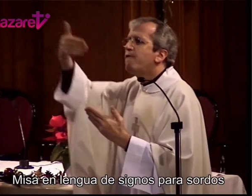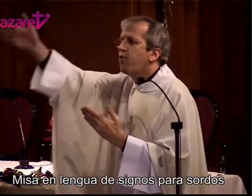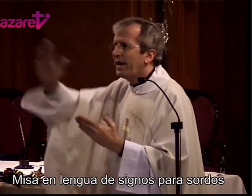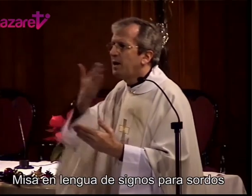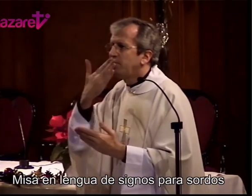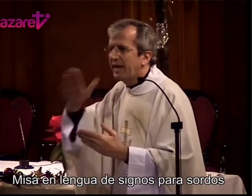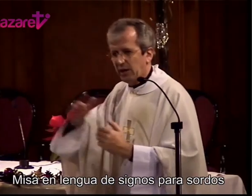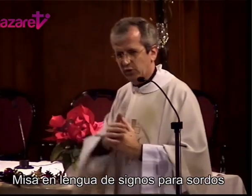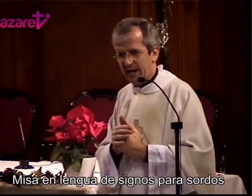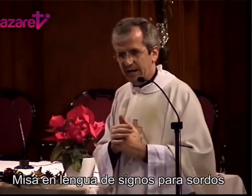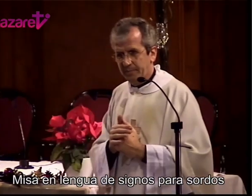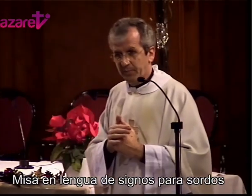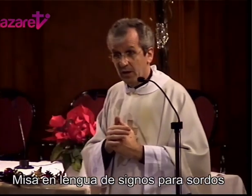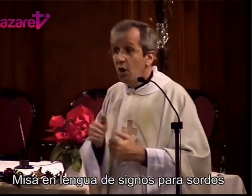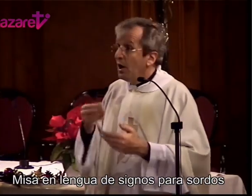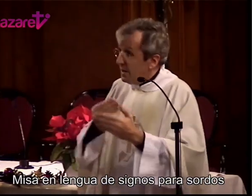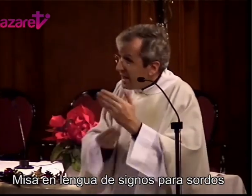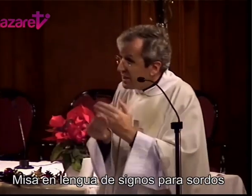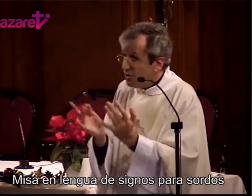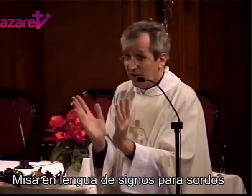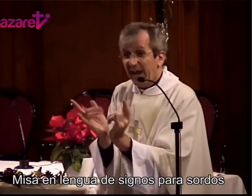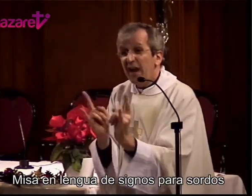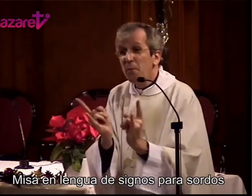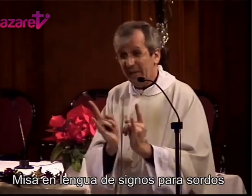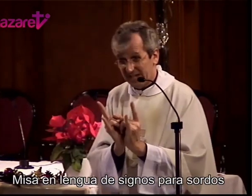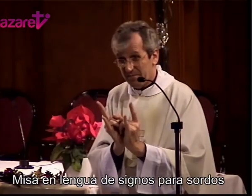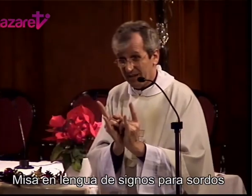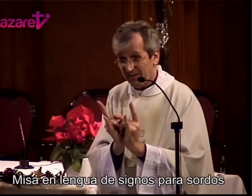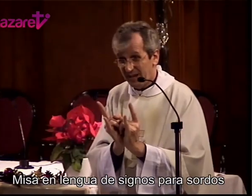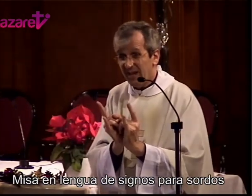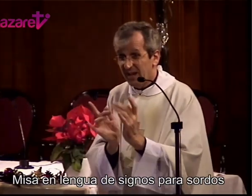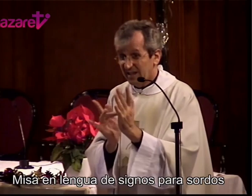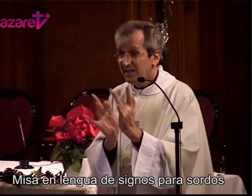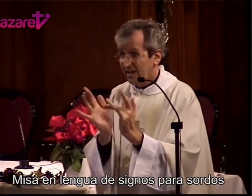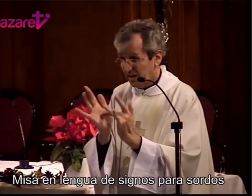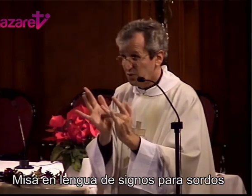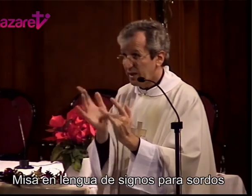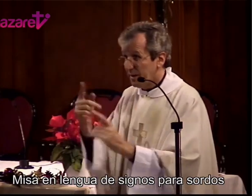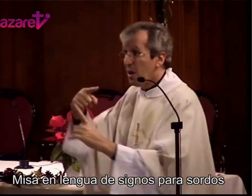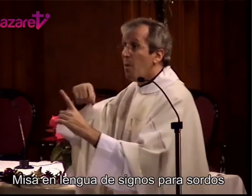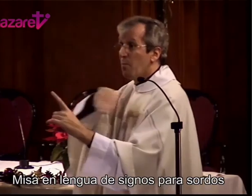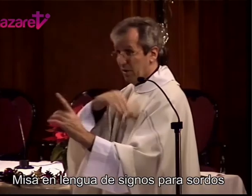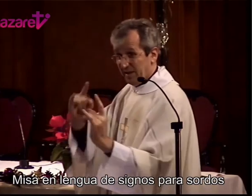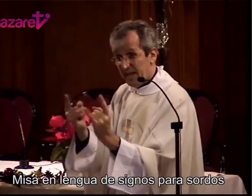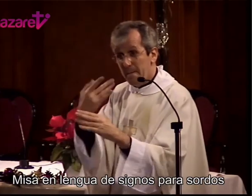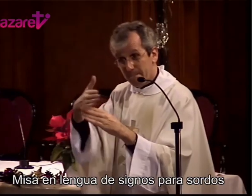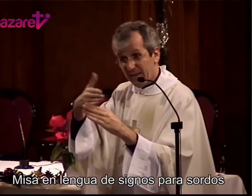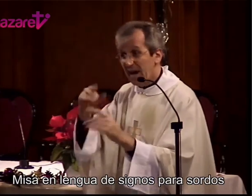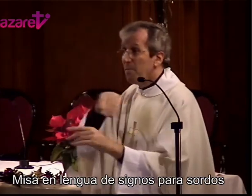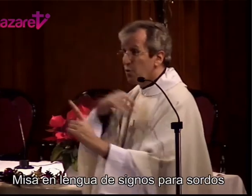fuera de Jerusalén. Nació en un pesebre. Jesús también de madera, murió en